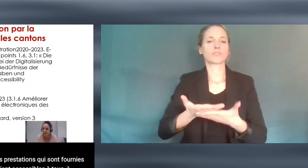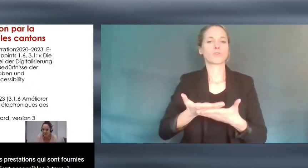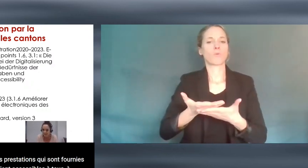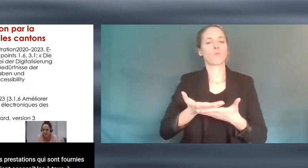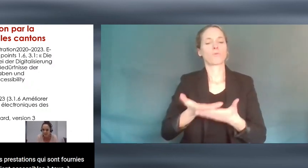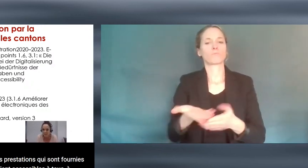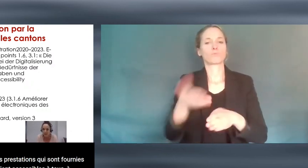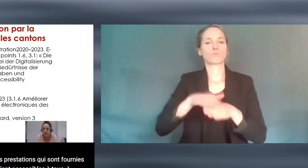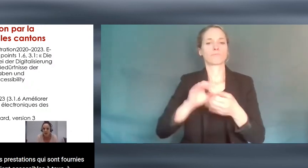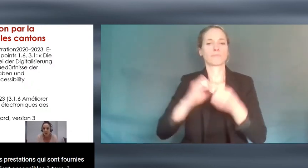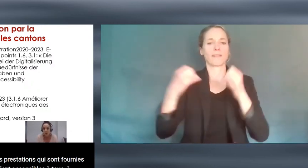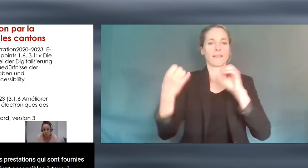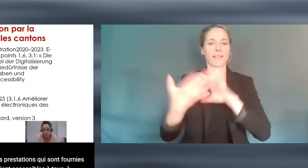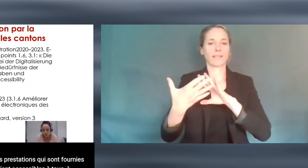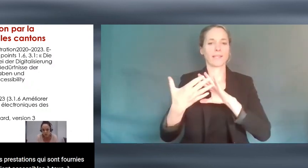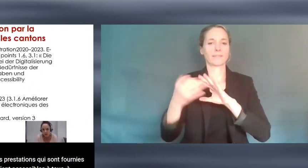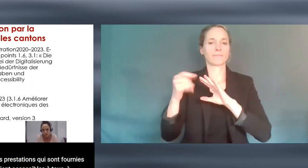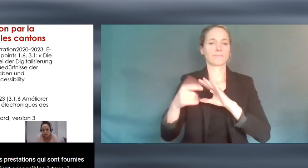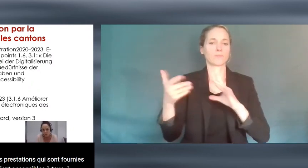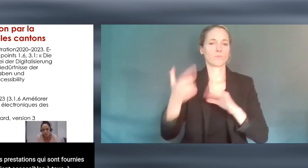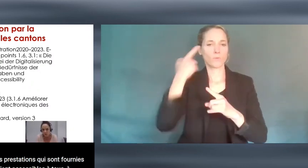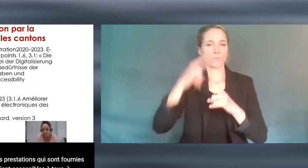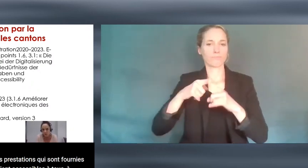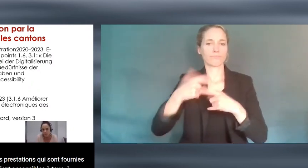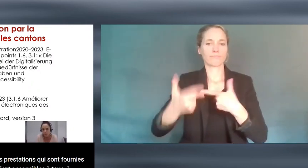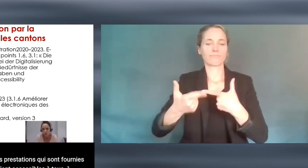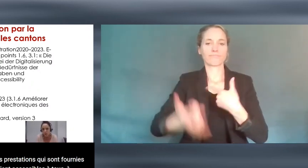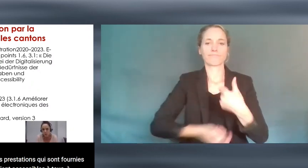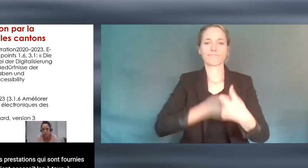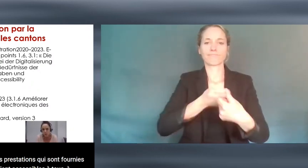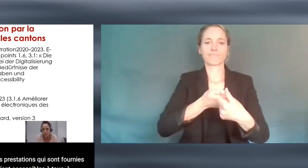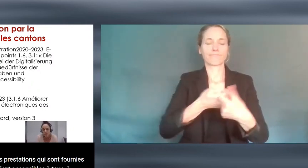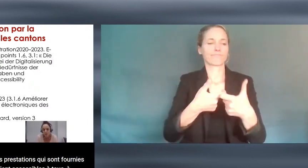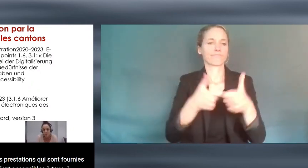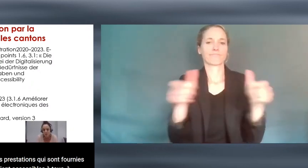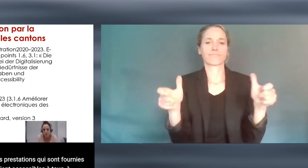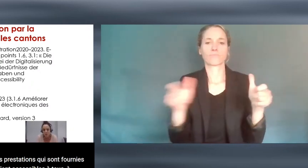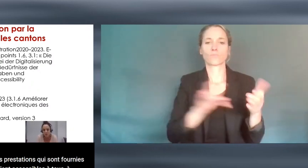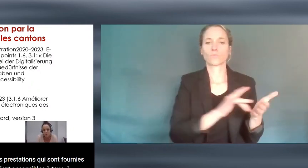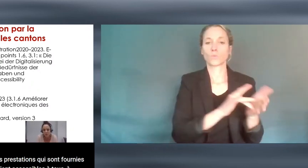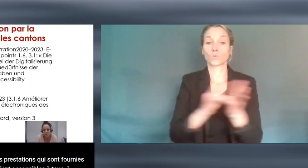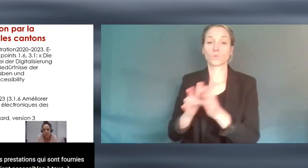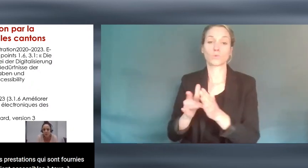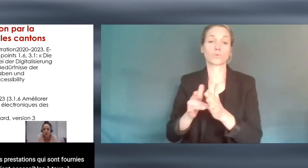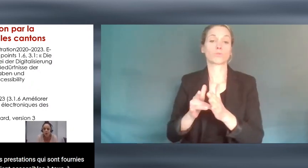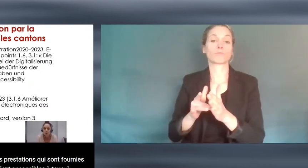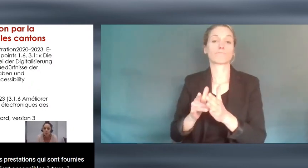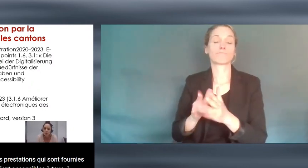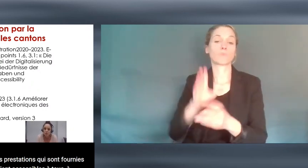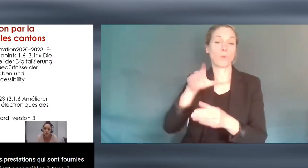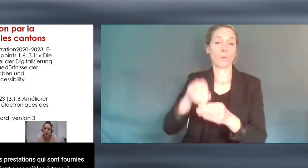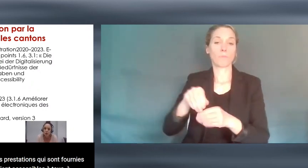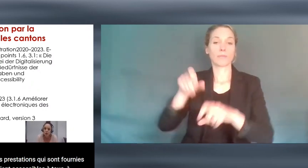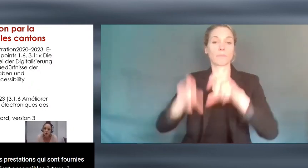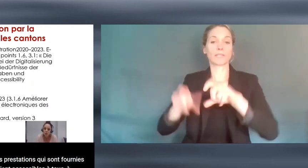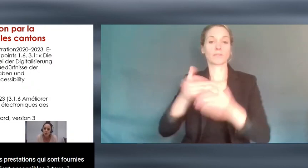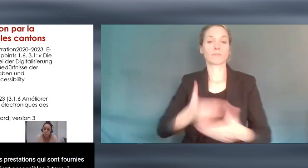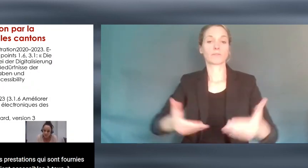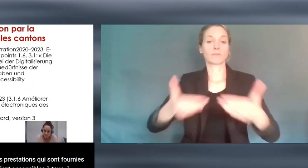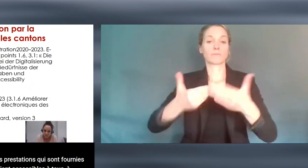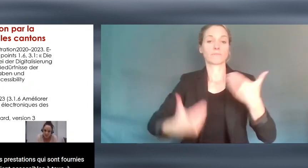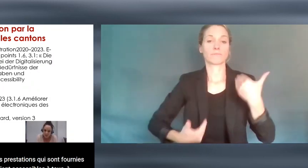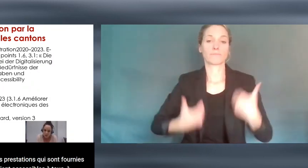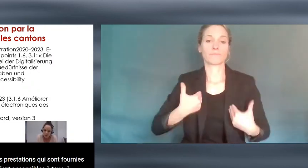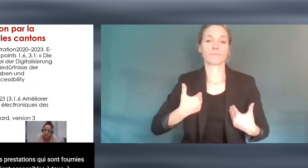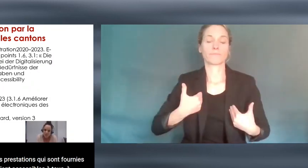soient accessibles à tous, à toutes et entre autres aux personnes en situation de handicap. Nous avons